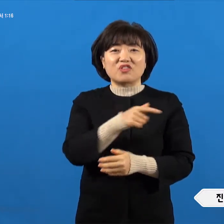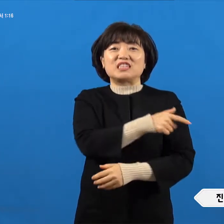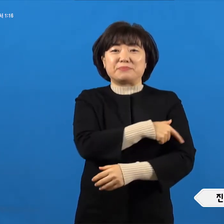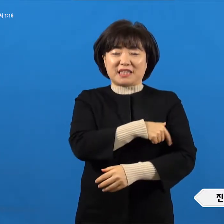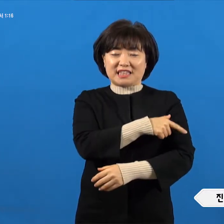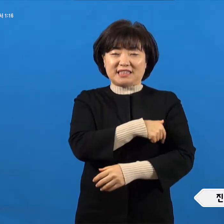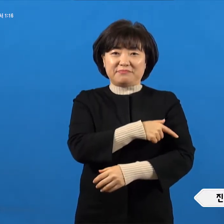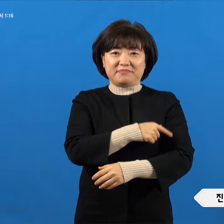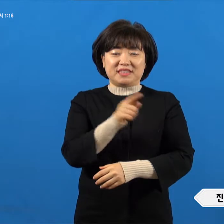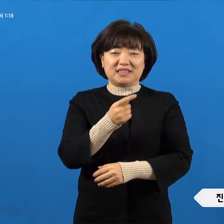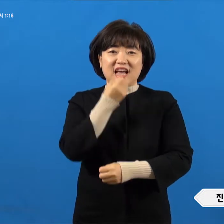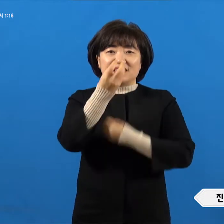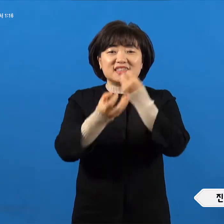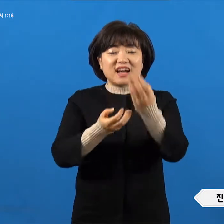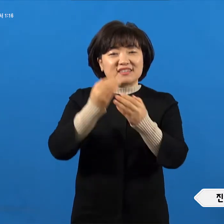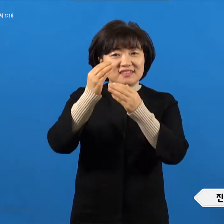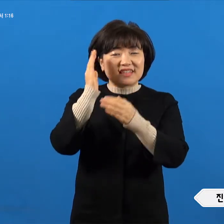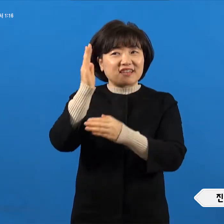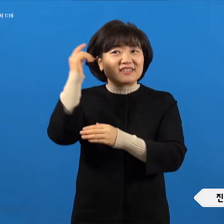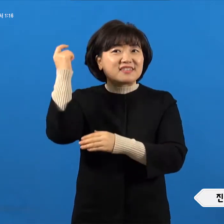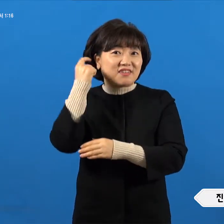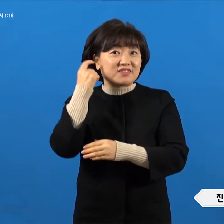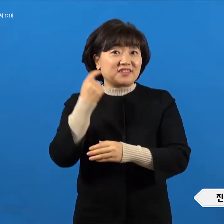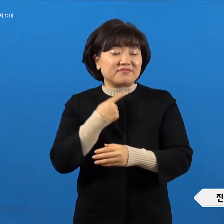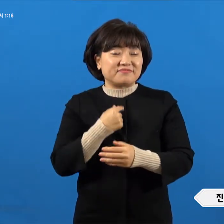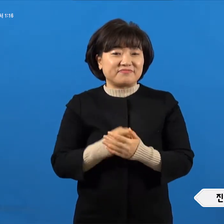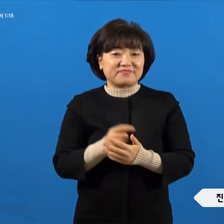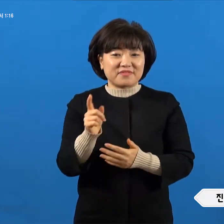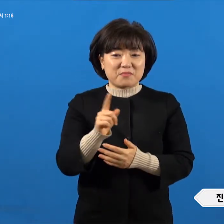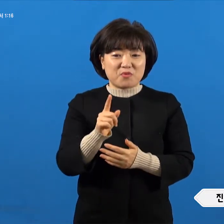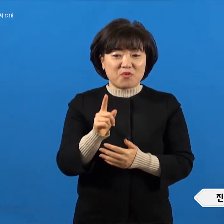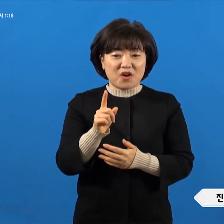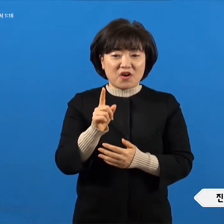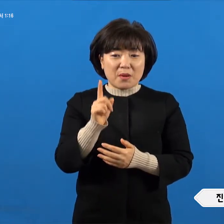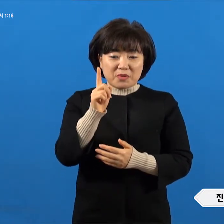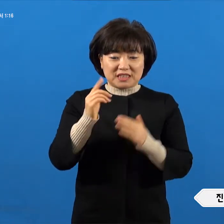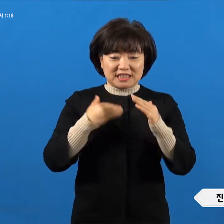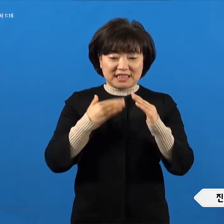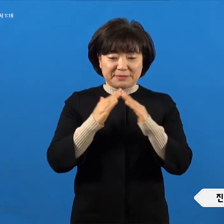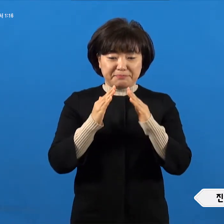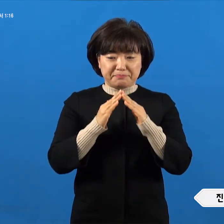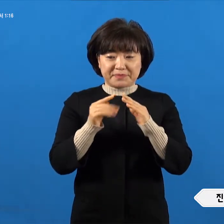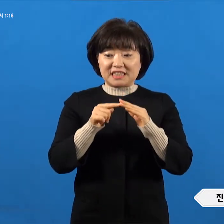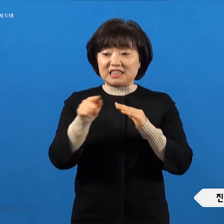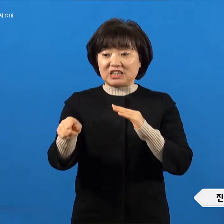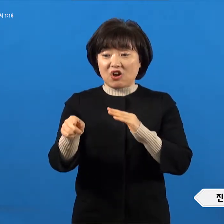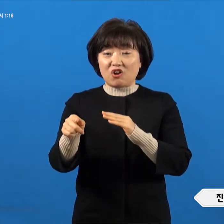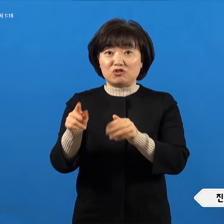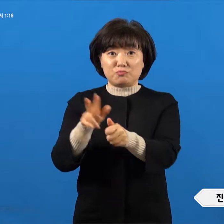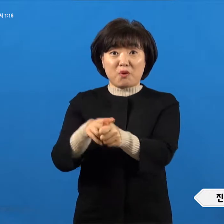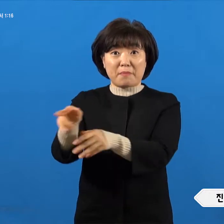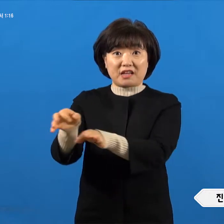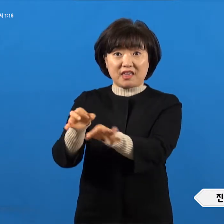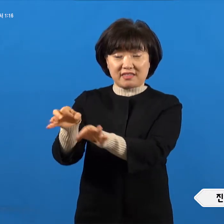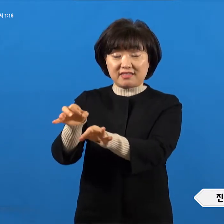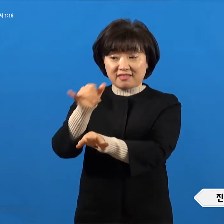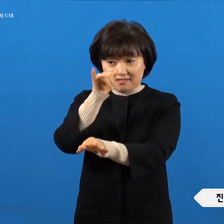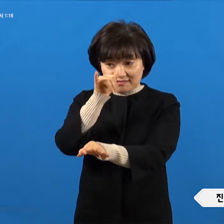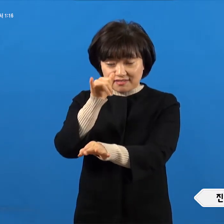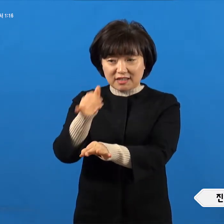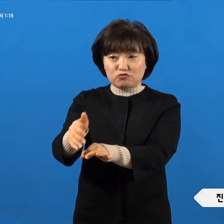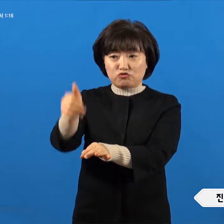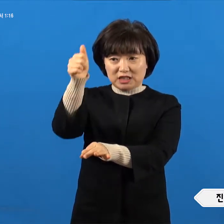그런 간증을 하시는 걸 들었습니다. 한 번은 집 근처에 있는 슈퍼마켓에 갔는데